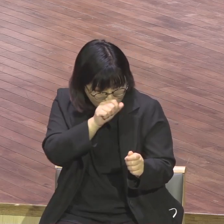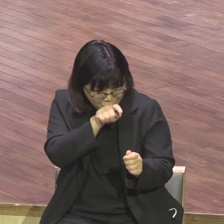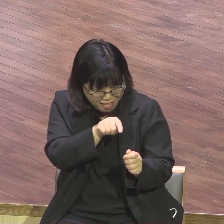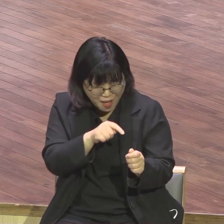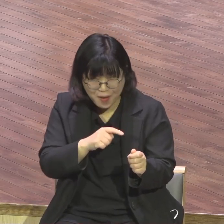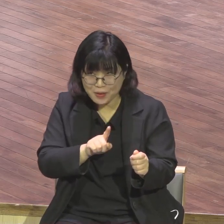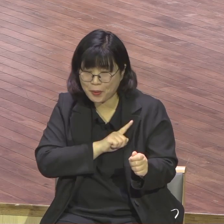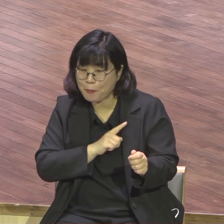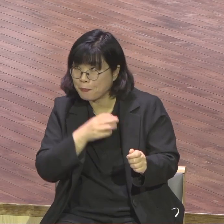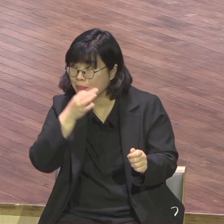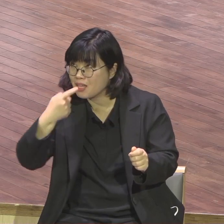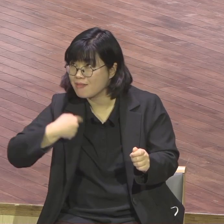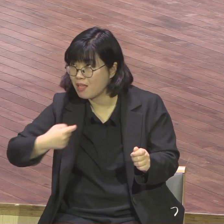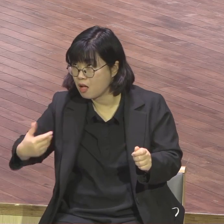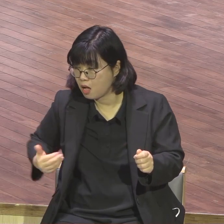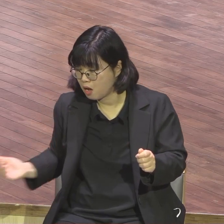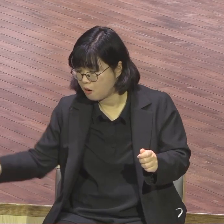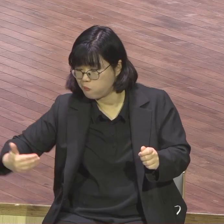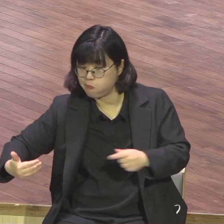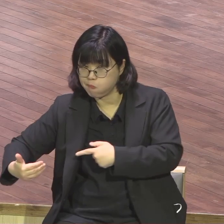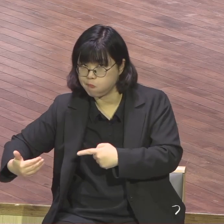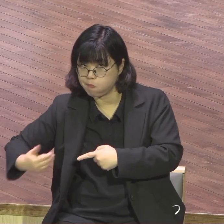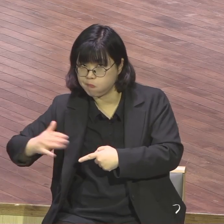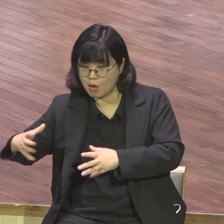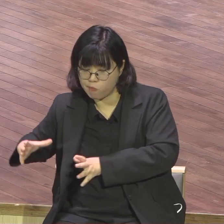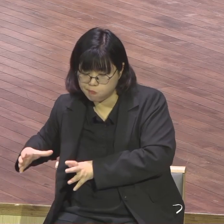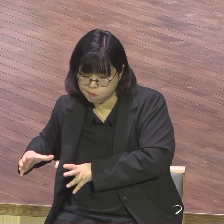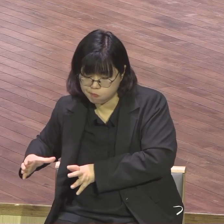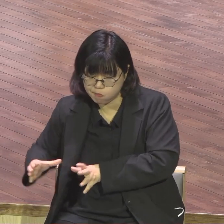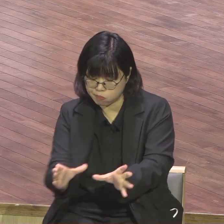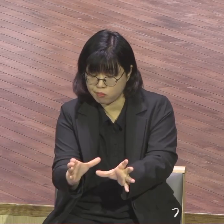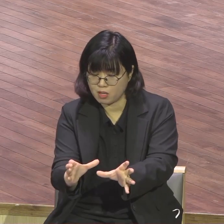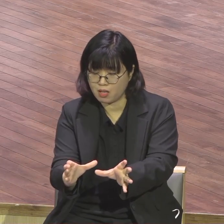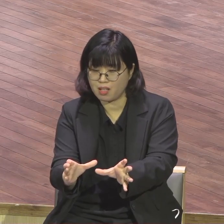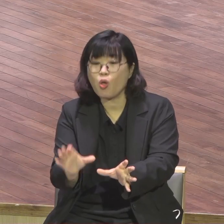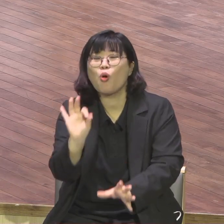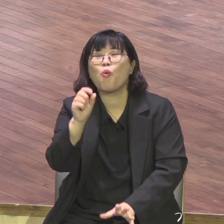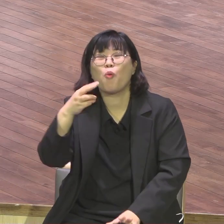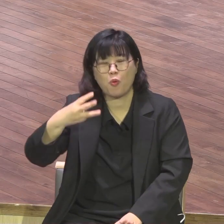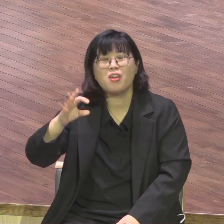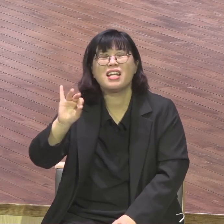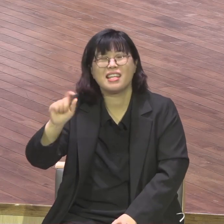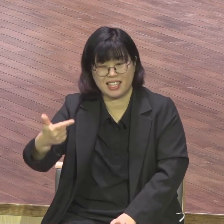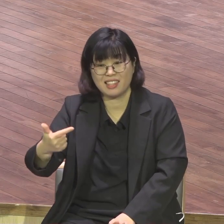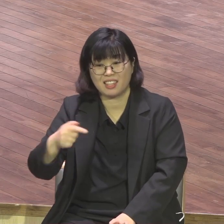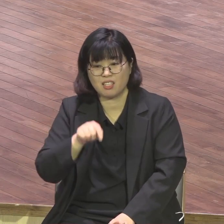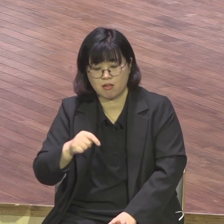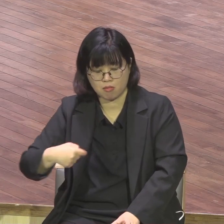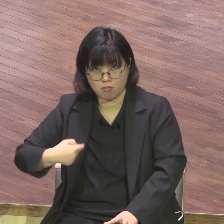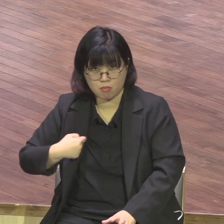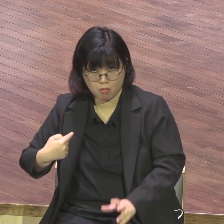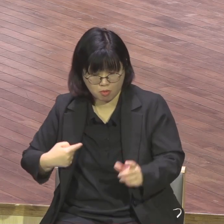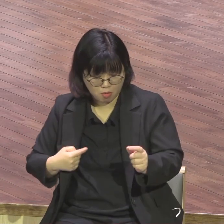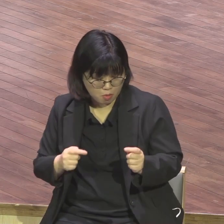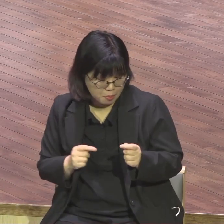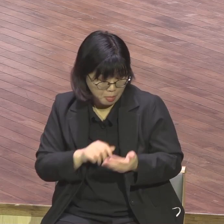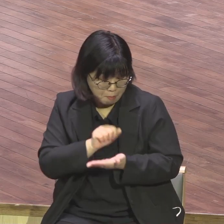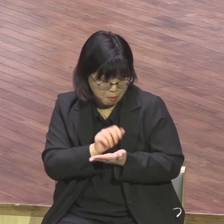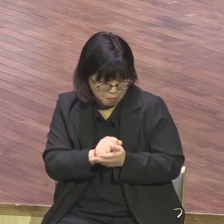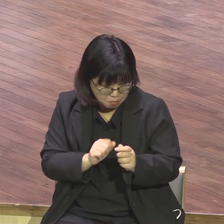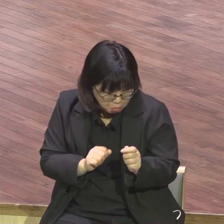그리고 이 표현에는요 또 한 뜻이 있습니다. 무모함이라 돼요. 무모함. 무모함이라는 뜻이 있는데, 다시